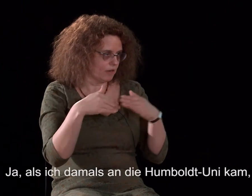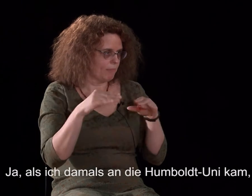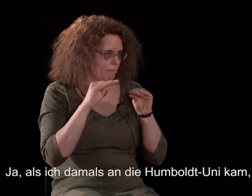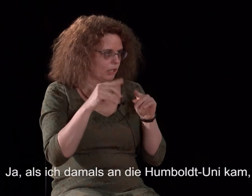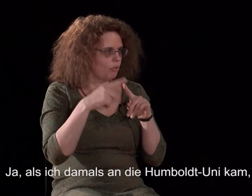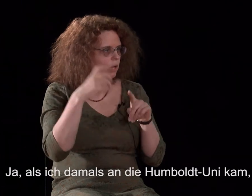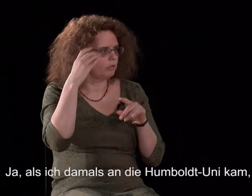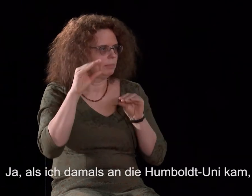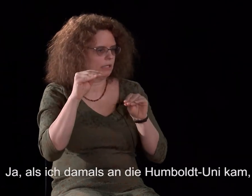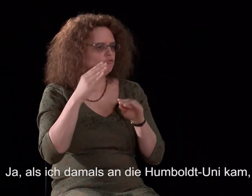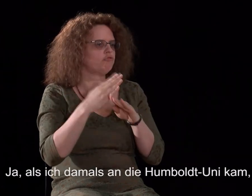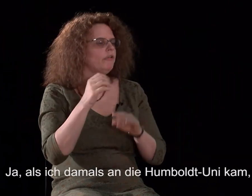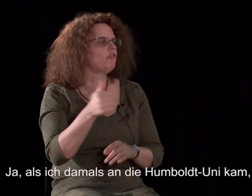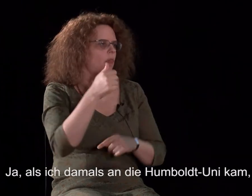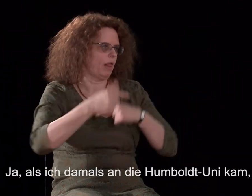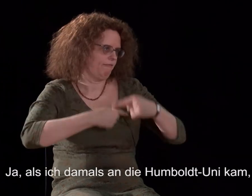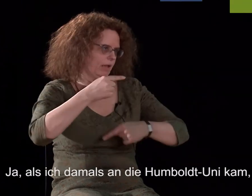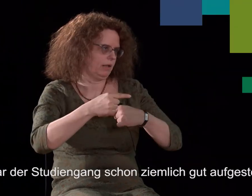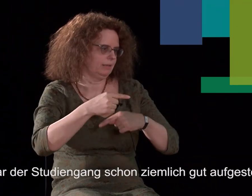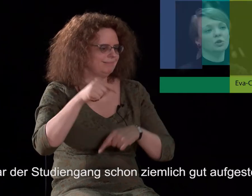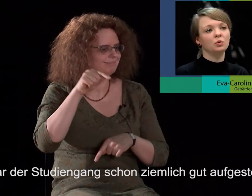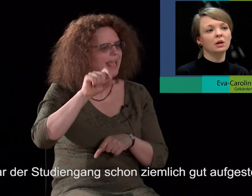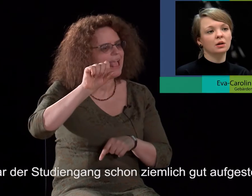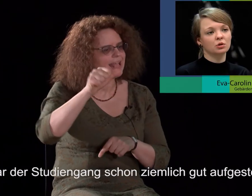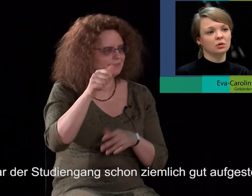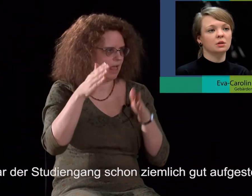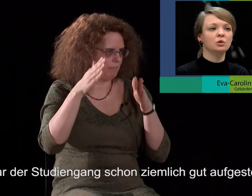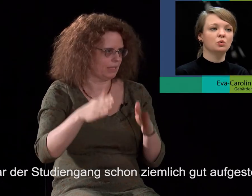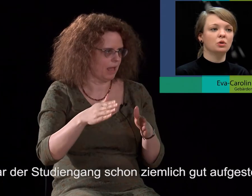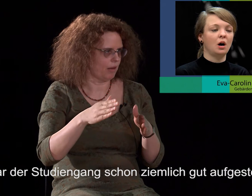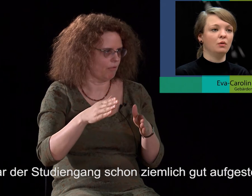damals an die Humboldt-Uni kam, muss ich sagen, war der Studiengang schon ziemlich gut aufgestellt.